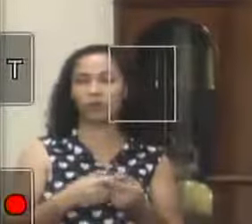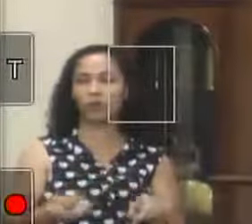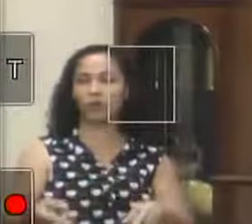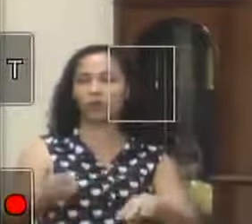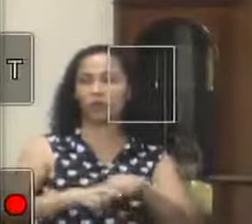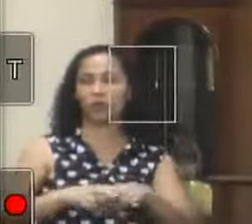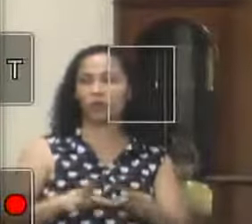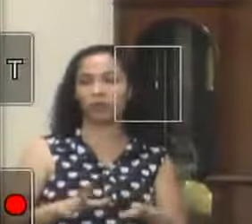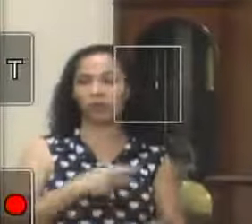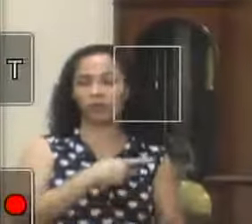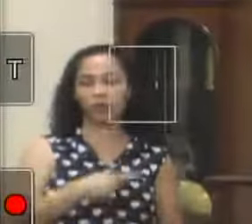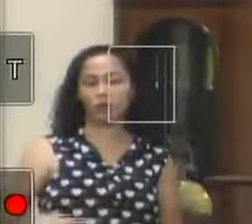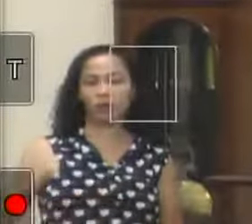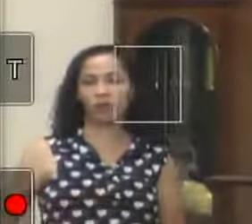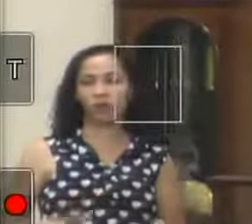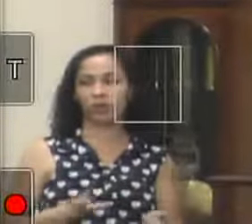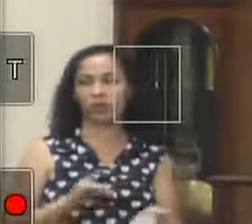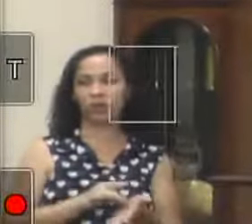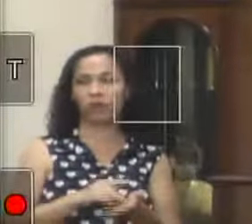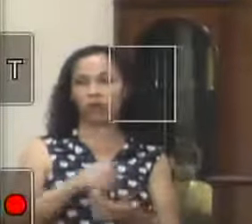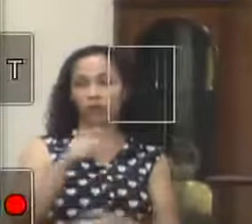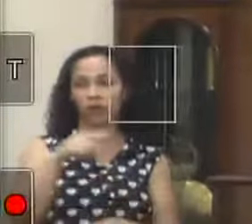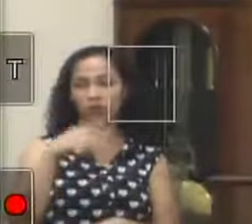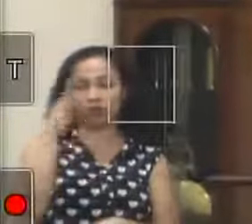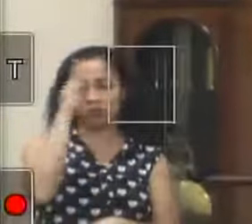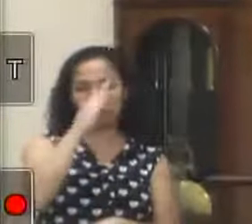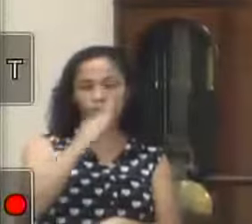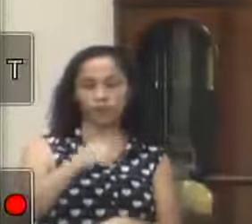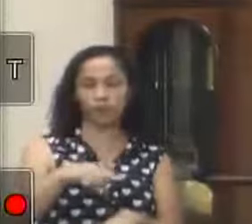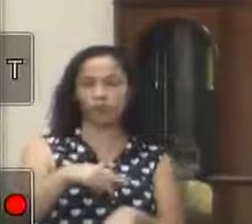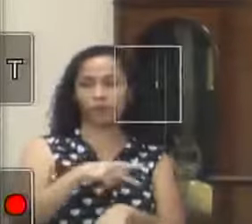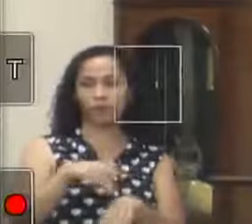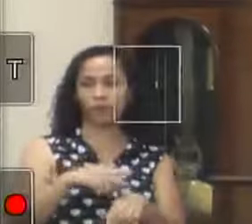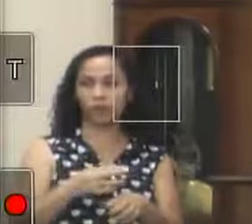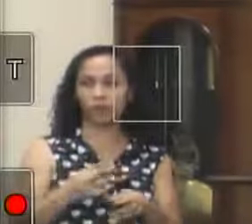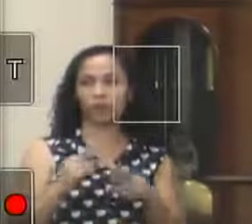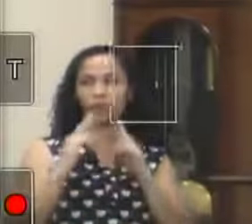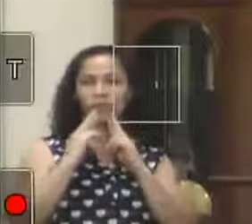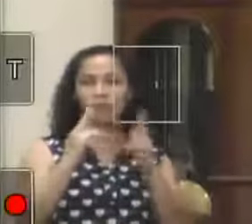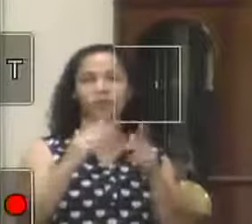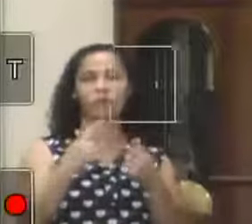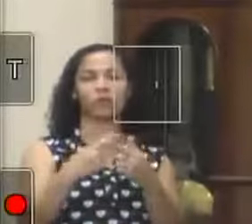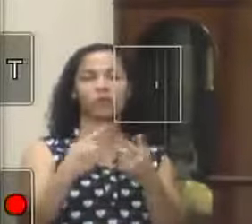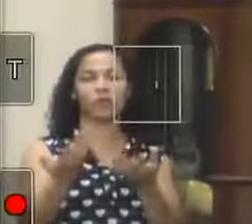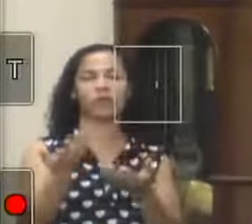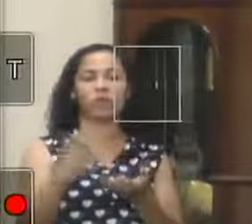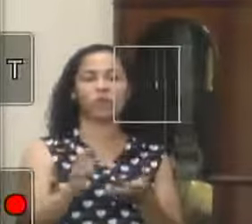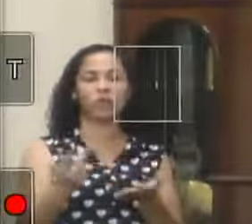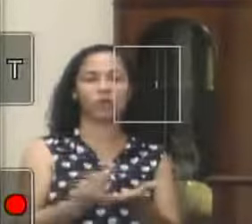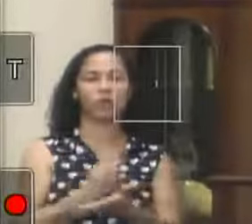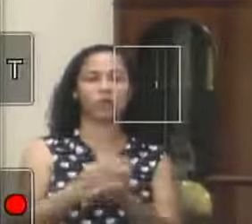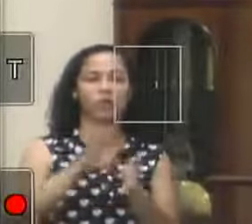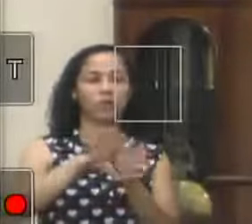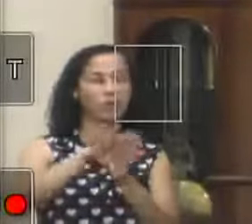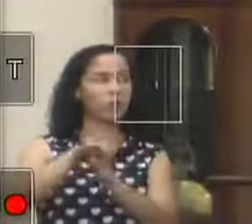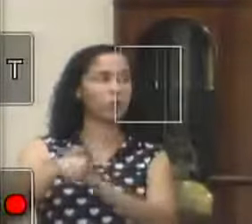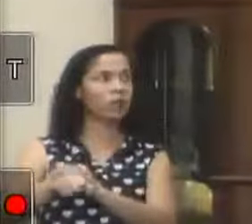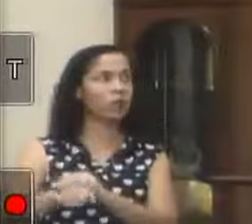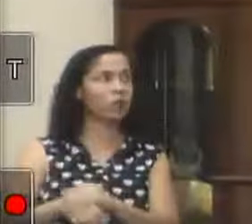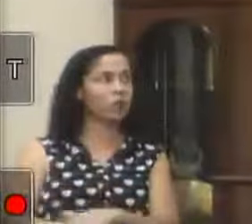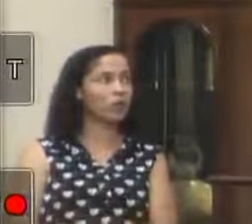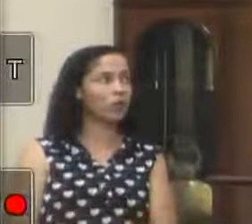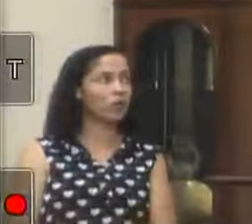presidente. Mas, na verdade, é o Brasil respondendo à corrupção. E eu acho que está mais que justo, é por aí mesmo. Corrupção não leva ninguém a nada, só